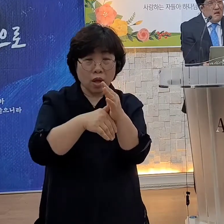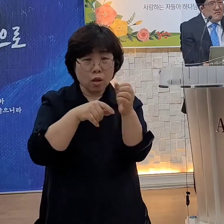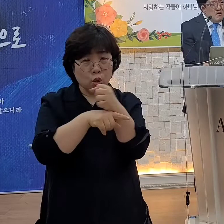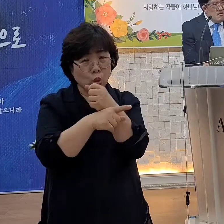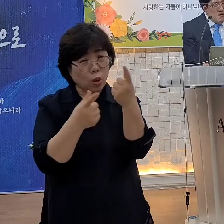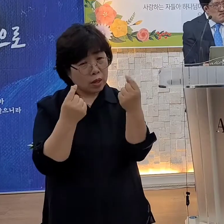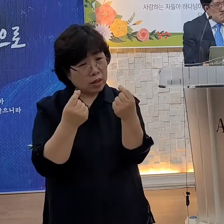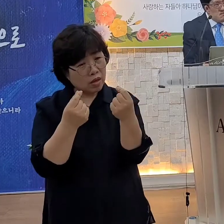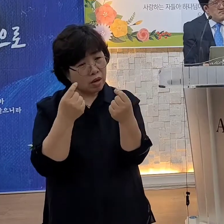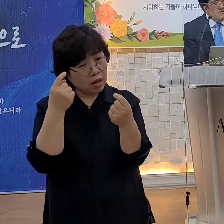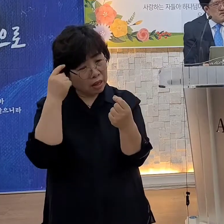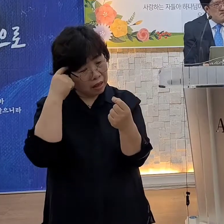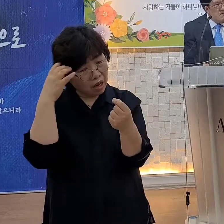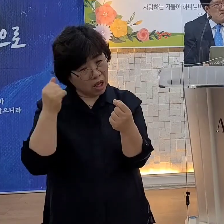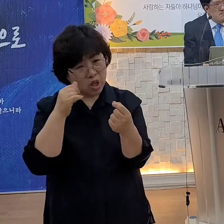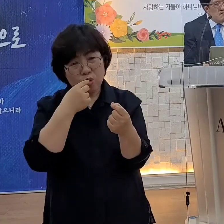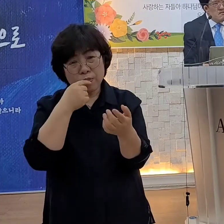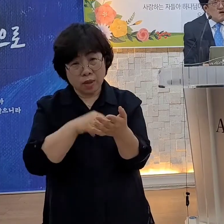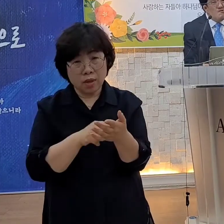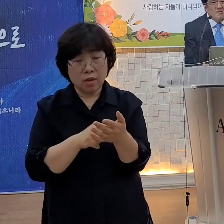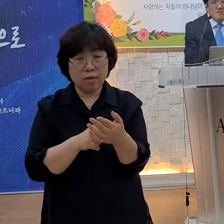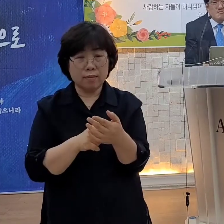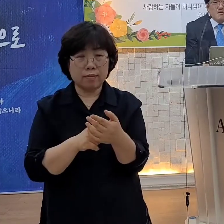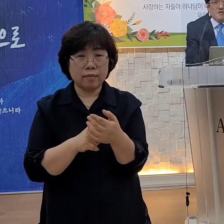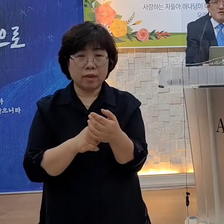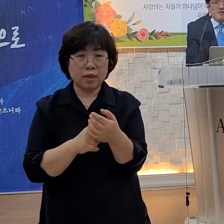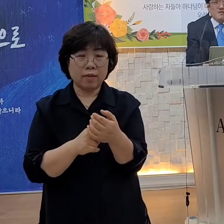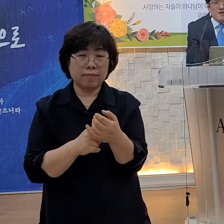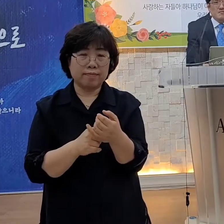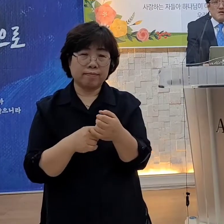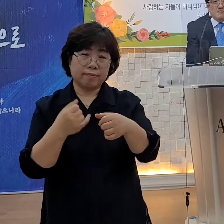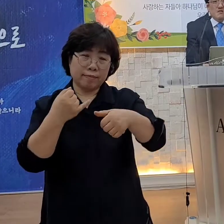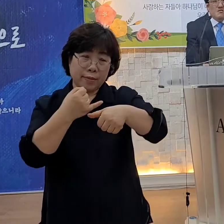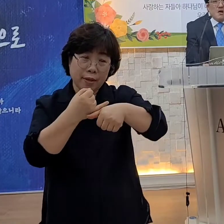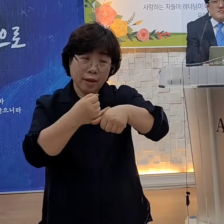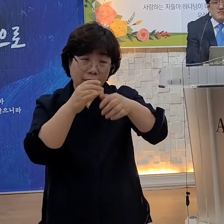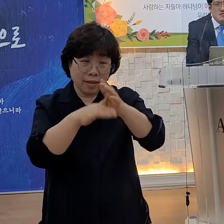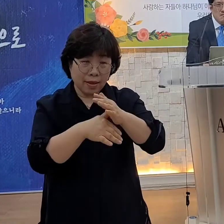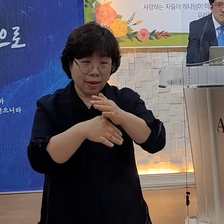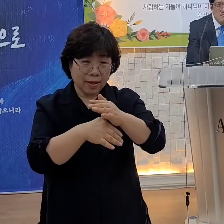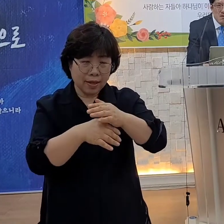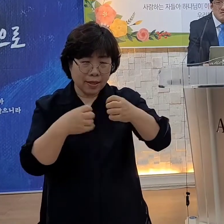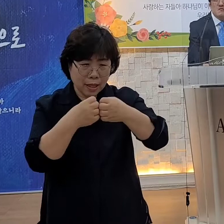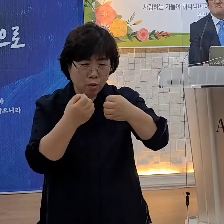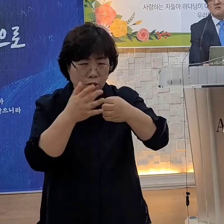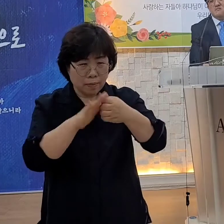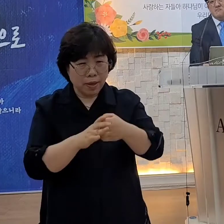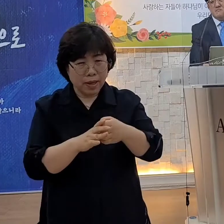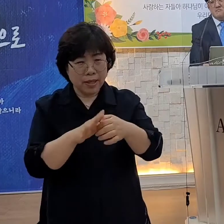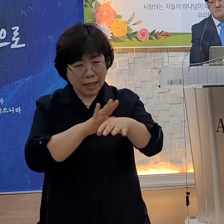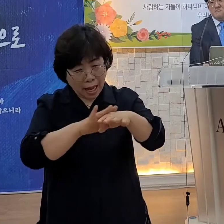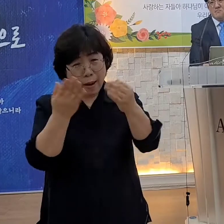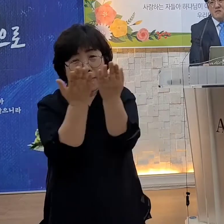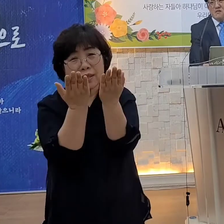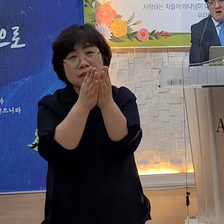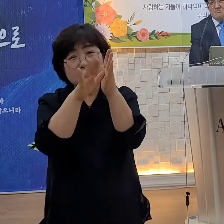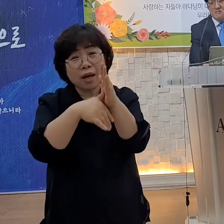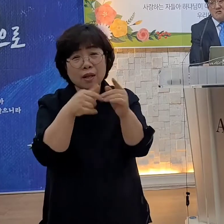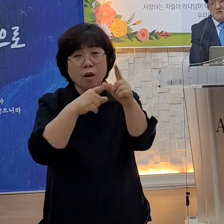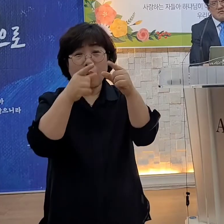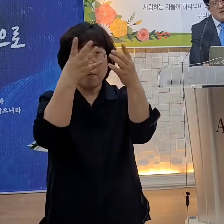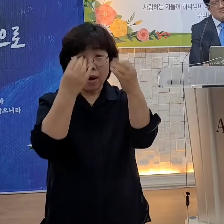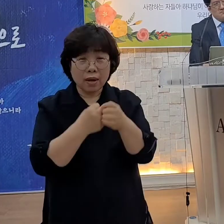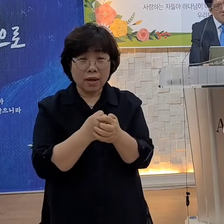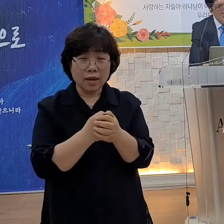아니 연애할 때 얼마나 서로 잘 맞아요. 물론 싸우기도 하지만 이 남자 아니면 이 여자 아니면 안 된다고 맞아서 결혼하는 거예요. 야